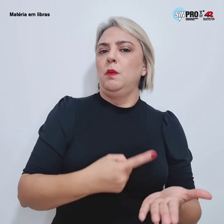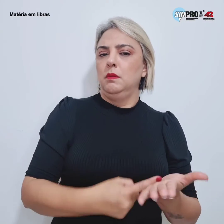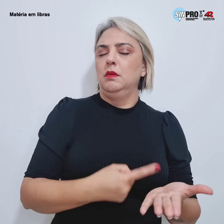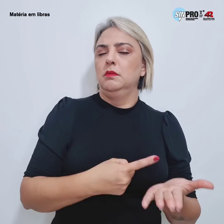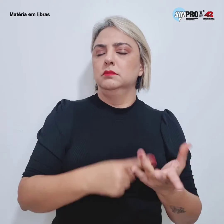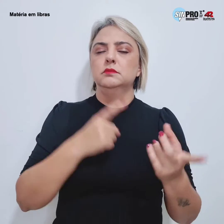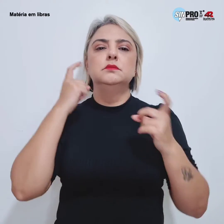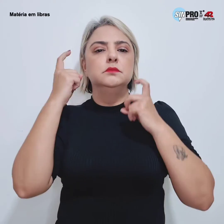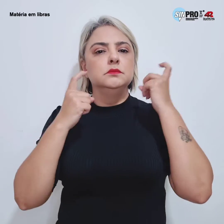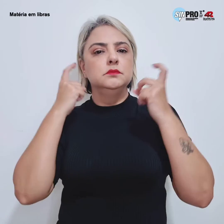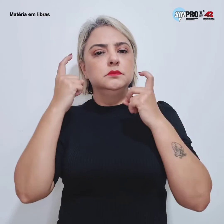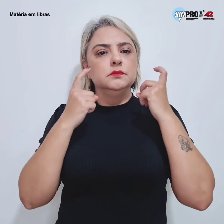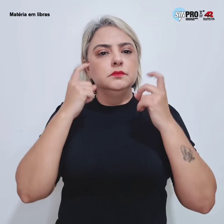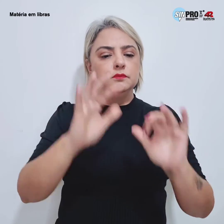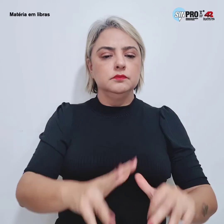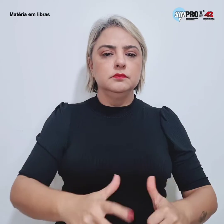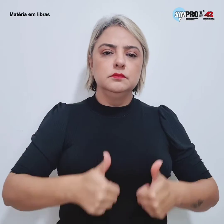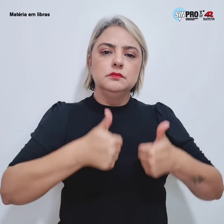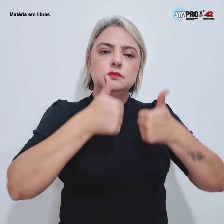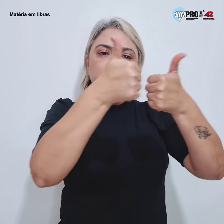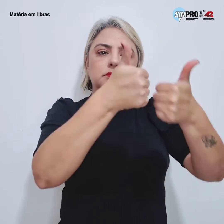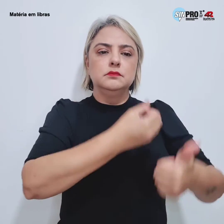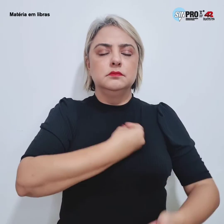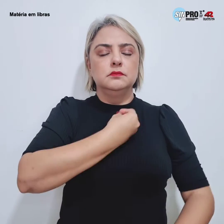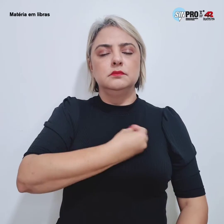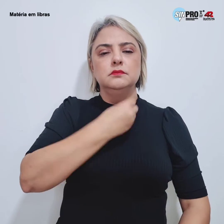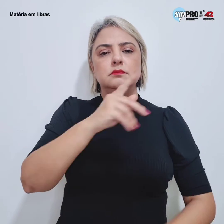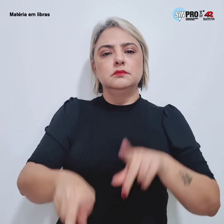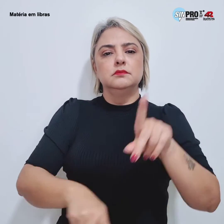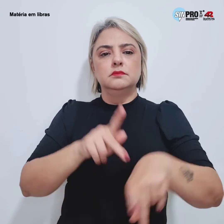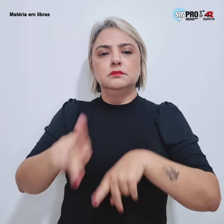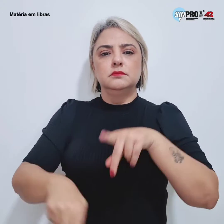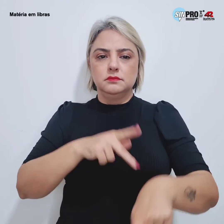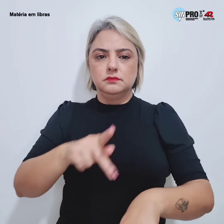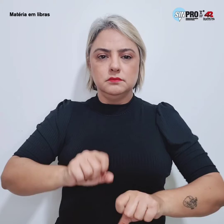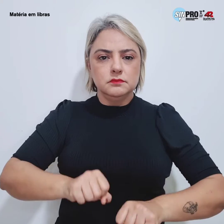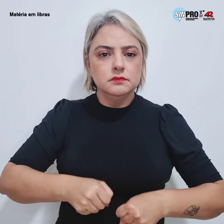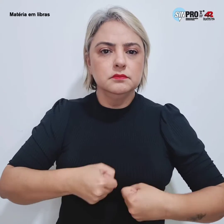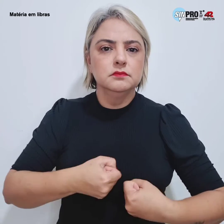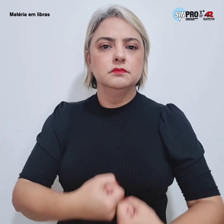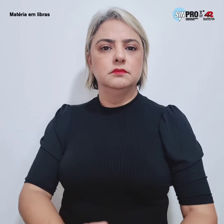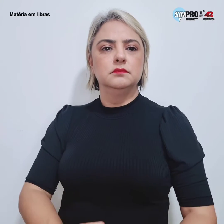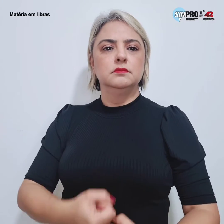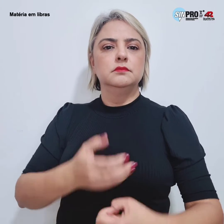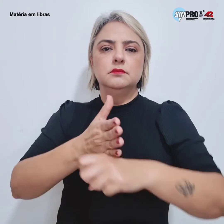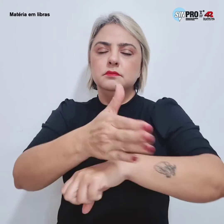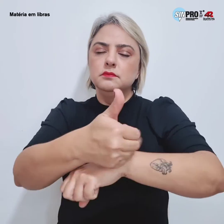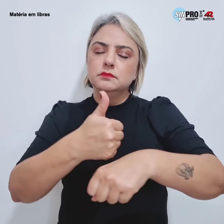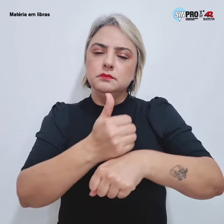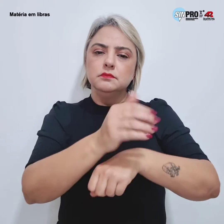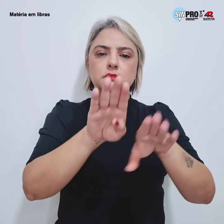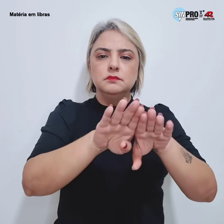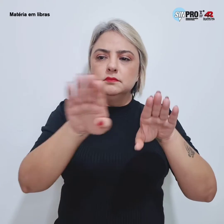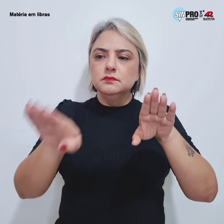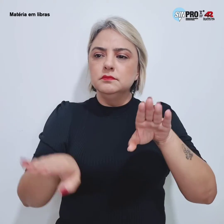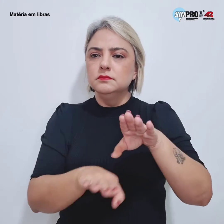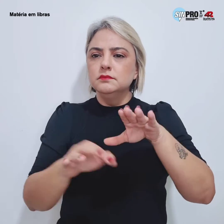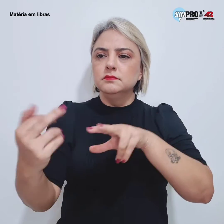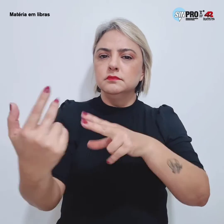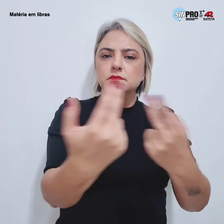sinônimo de compromisso e preocupação com a qualidade de vida da população e empenho para o acesso igualitário